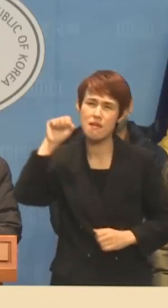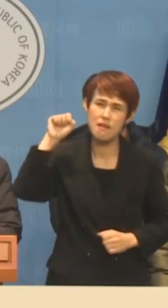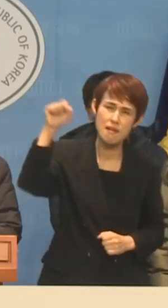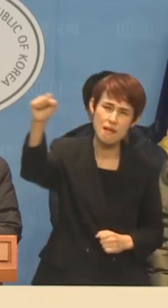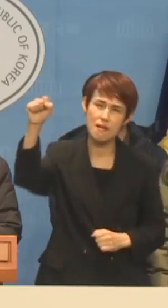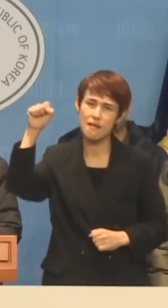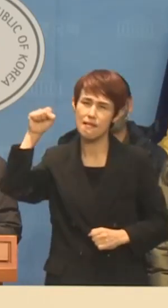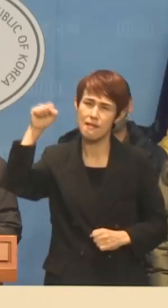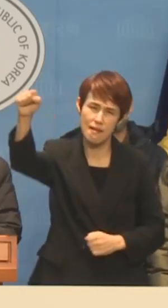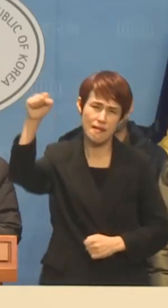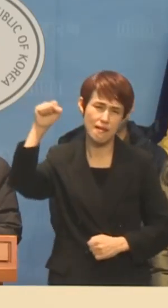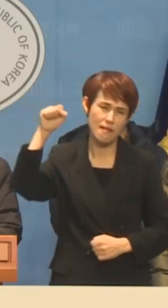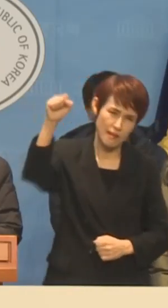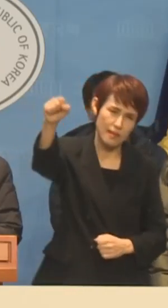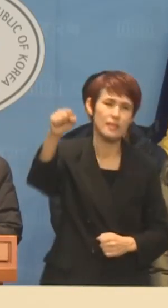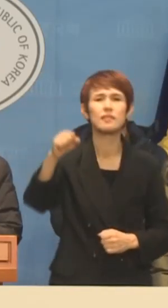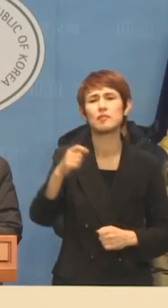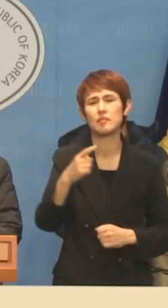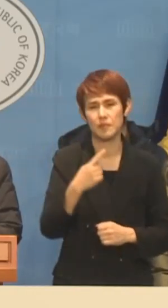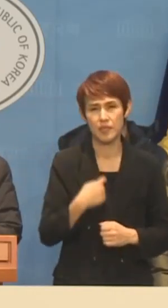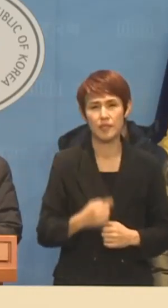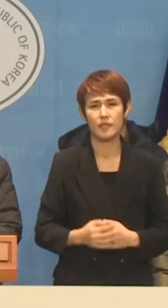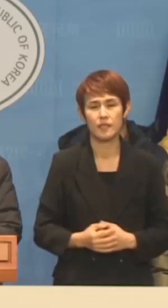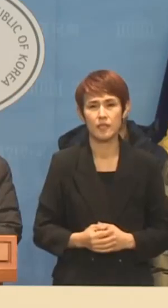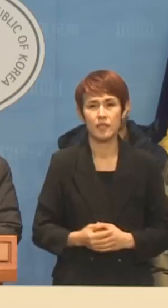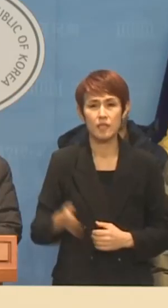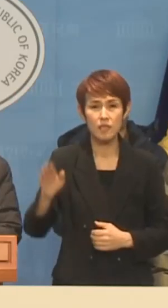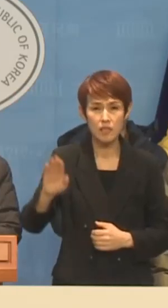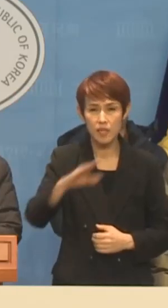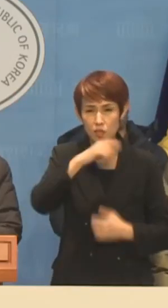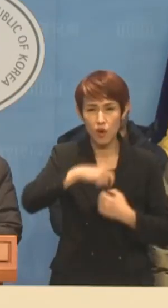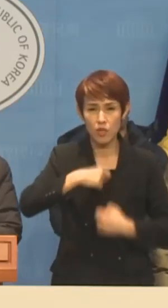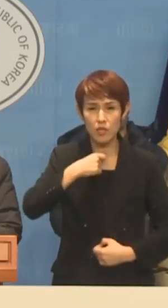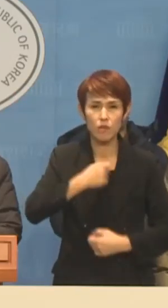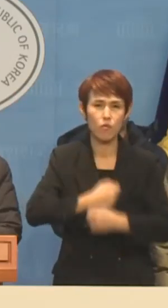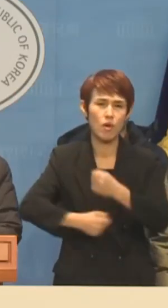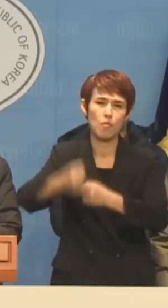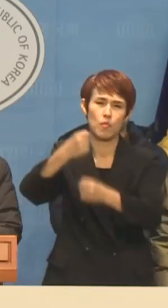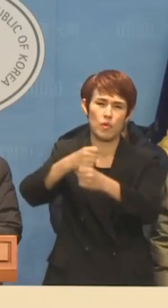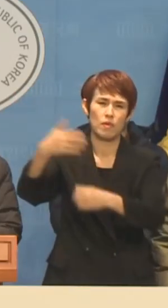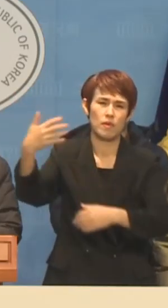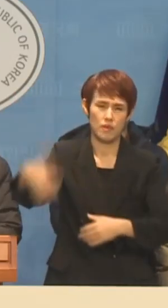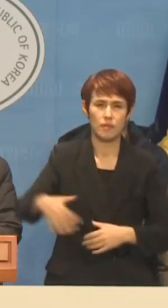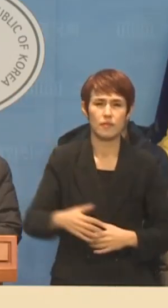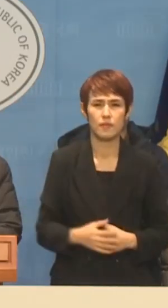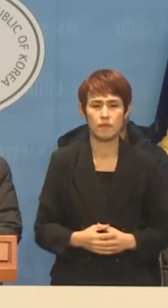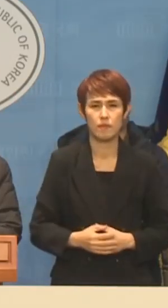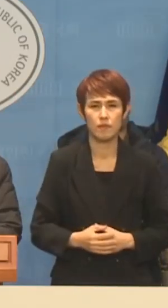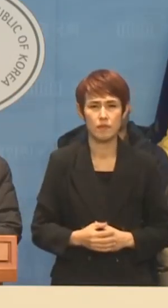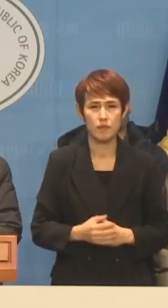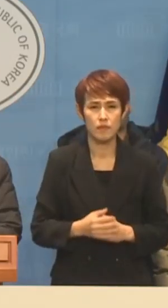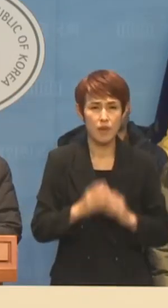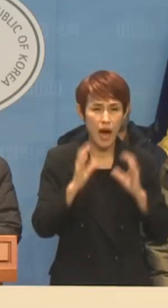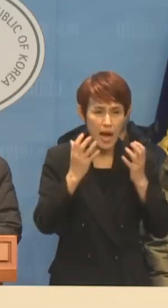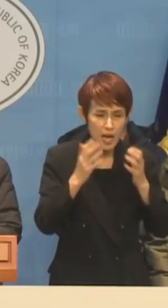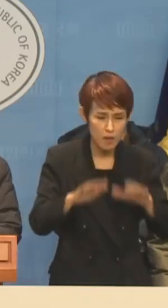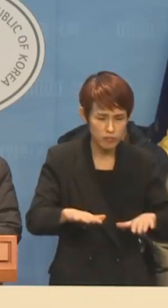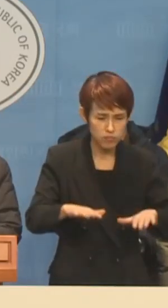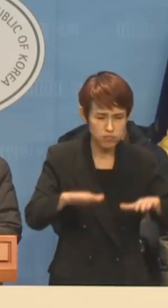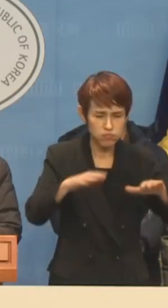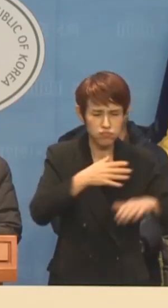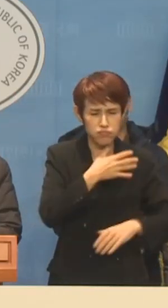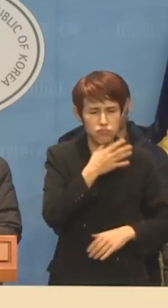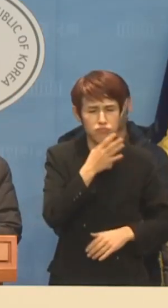또 외쳤습니다. 그럼에도 정의는 회복되지 않고 소년은 어느덧 노년이